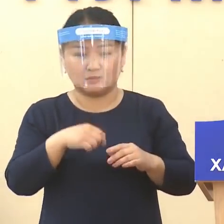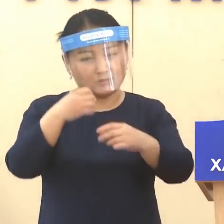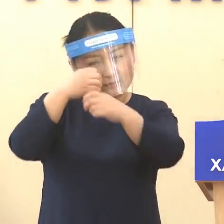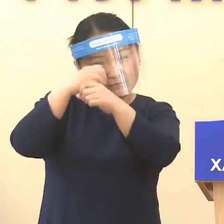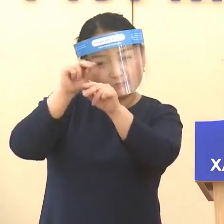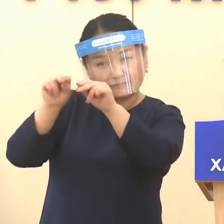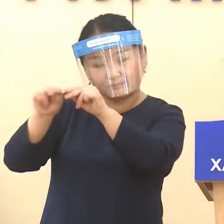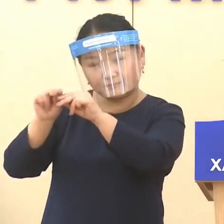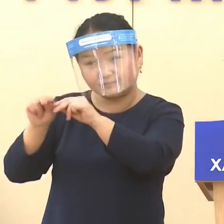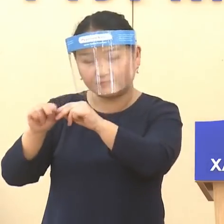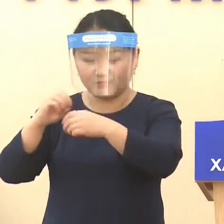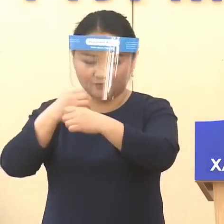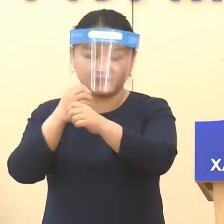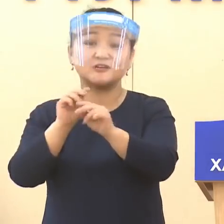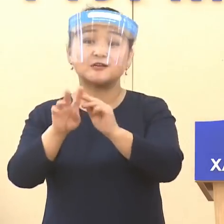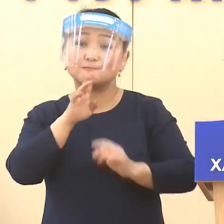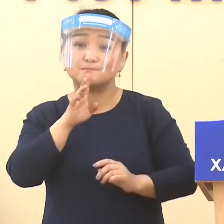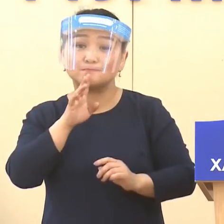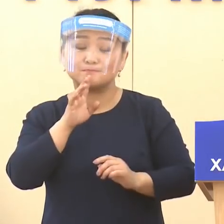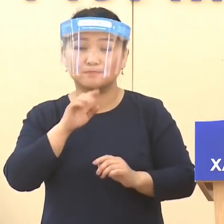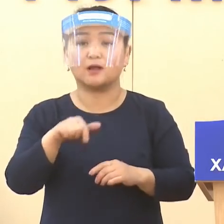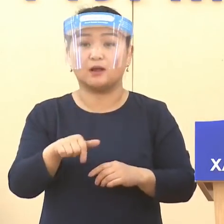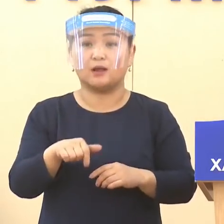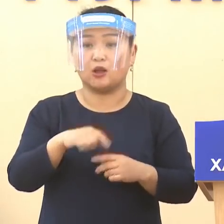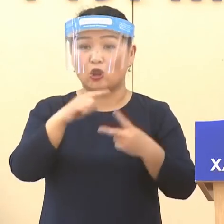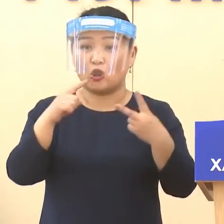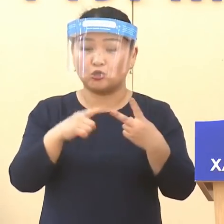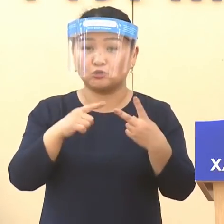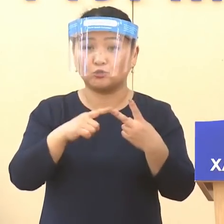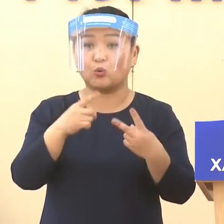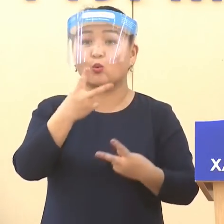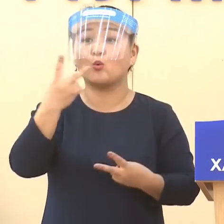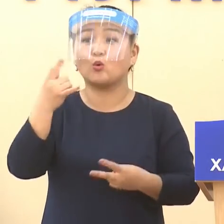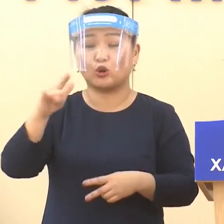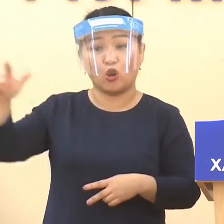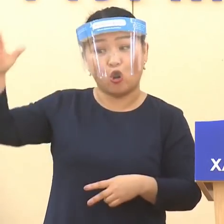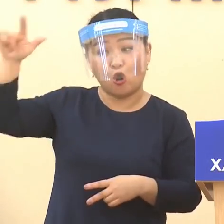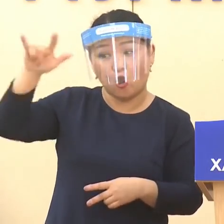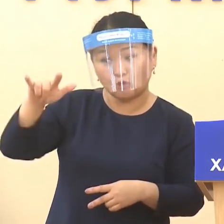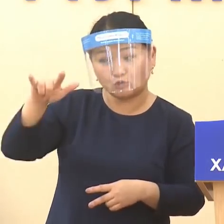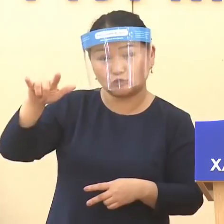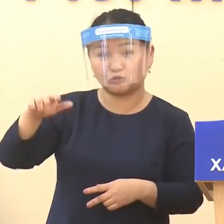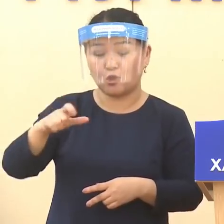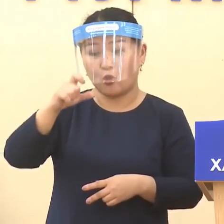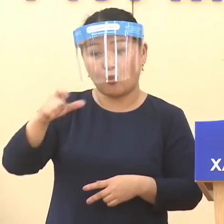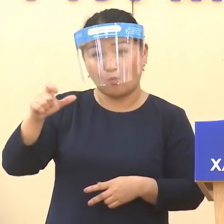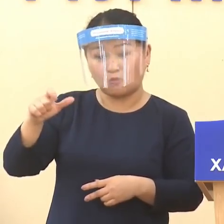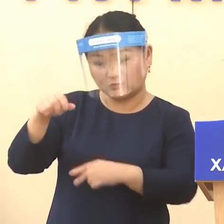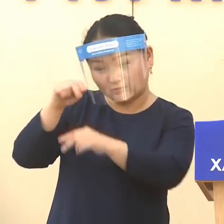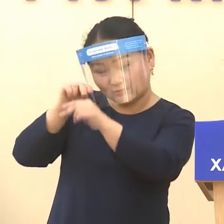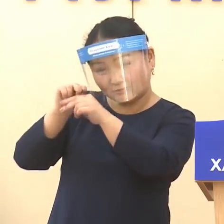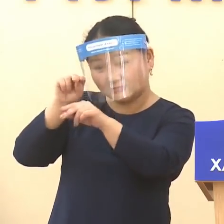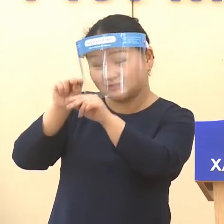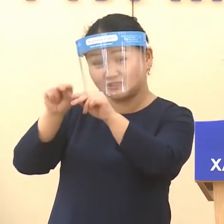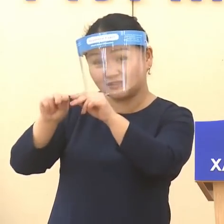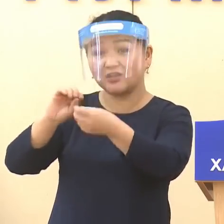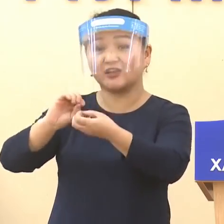тандалтынхаа аргаар шинжилгээгээ хийгээд явж байгаа. За хоёрт нь үүргийн онцоор ирж байгаа энэ хүмүүсээсээ бас шинжилгээ хийгээд ингэ явж